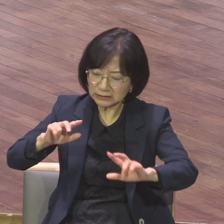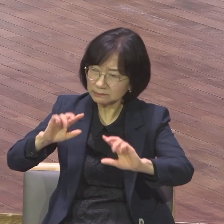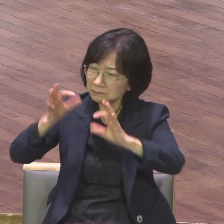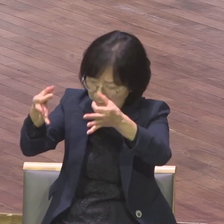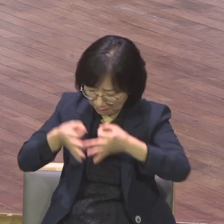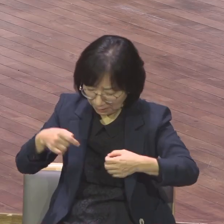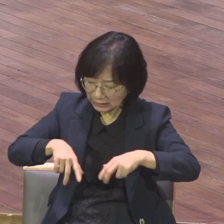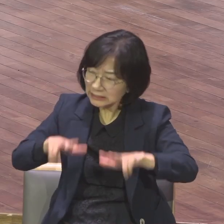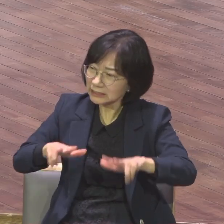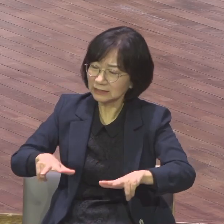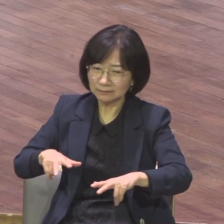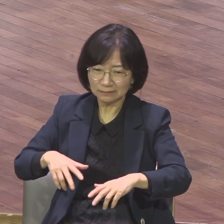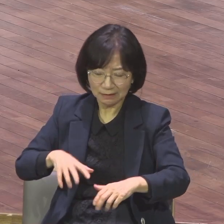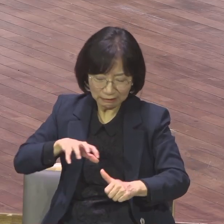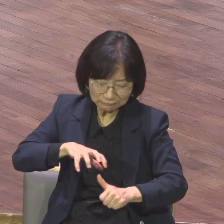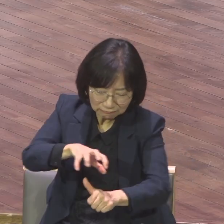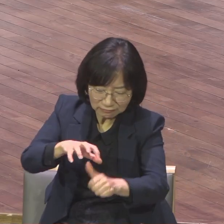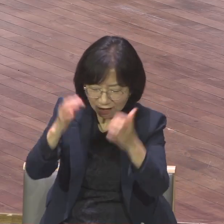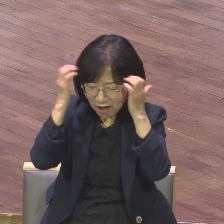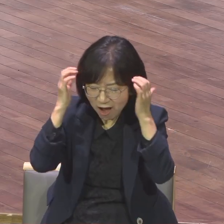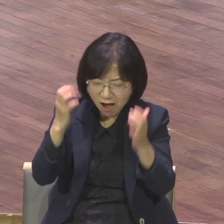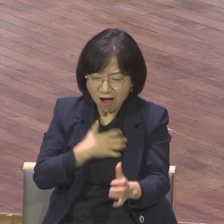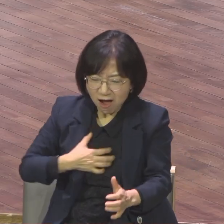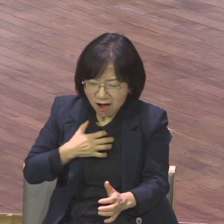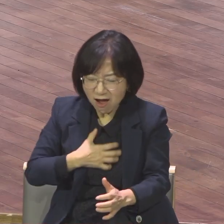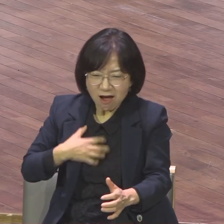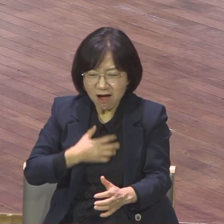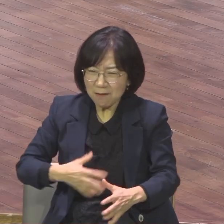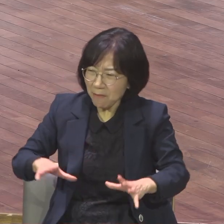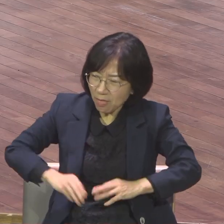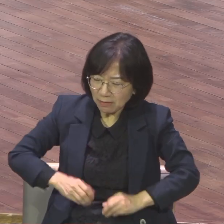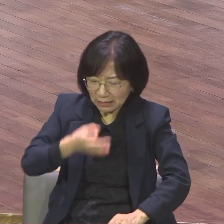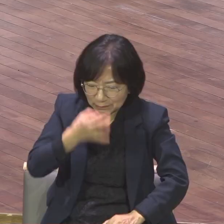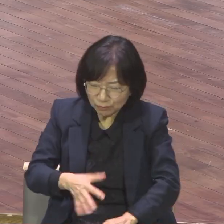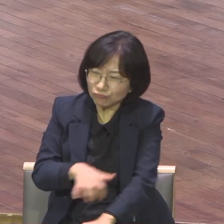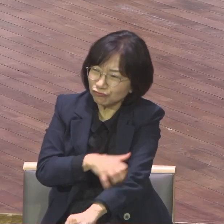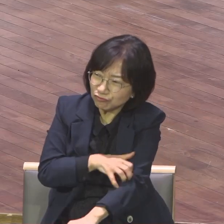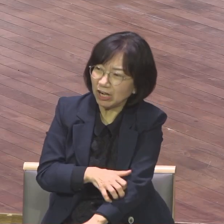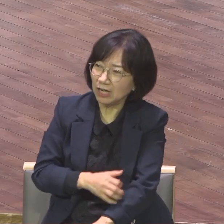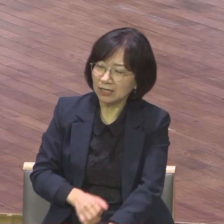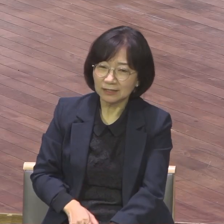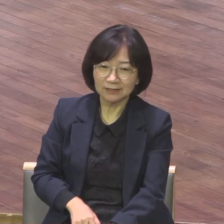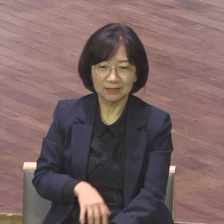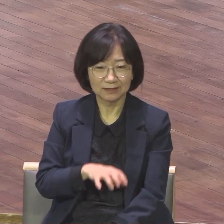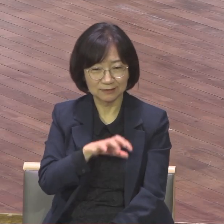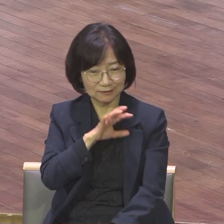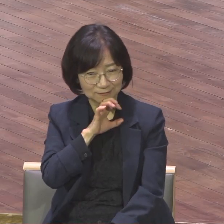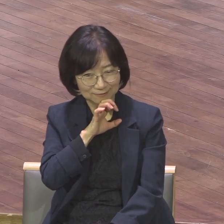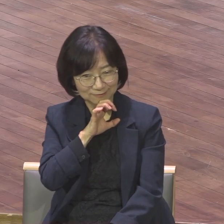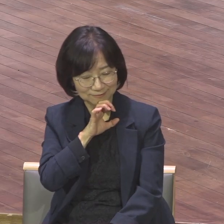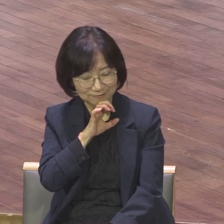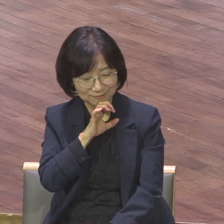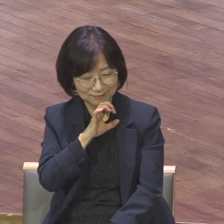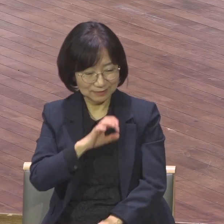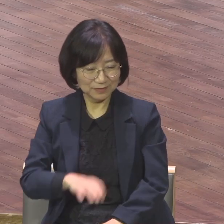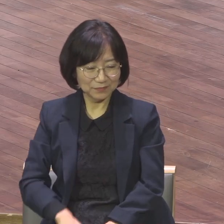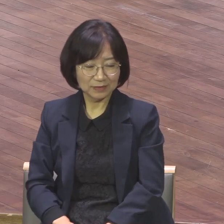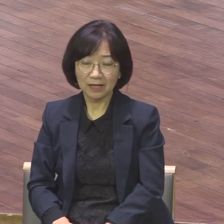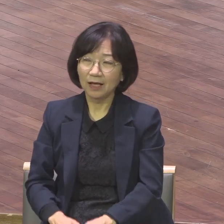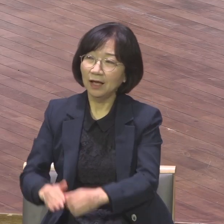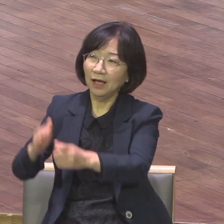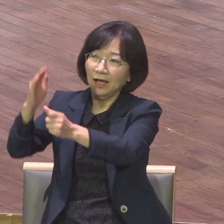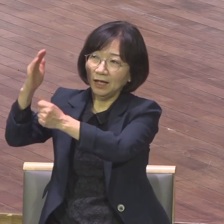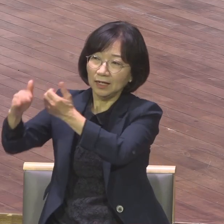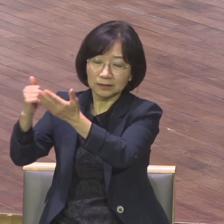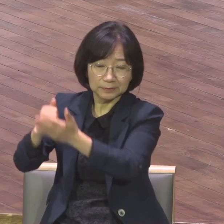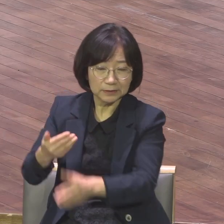뭔 평안을 주는 말이 되냐는 이야기지요. 저희 하나님께서 유다 백성들을 70년 동안